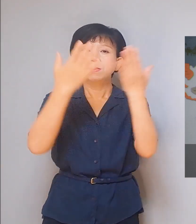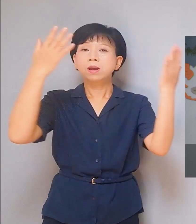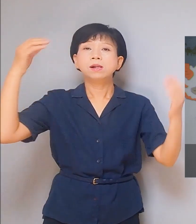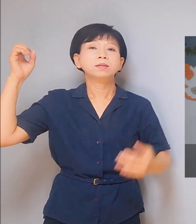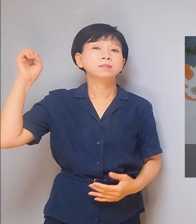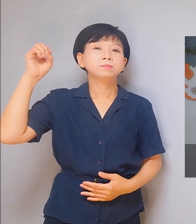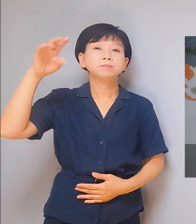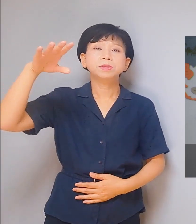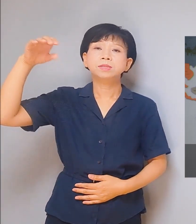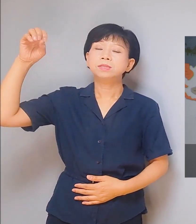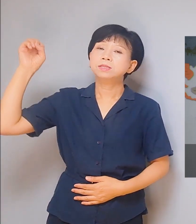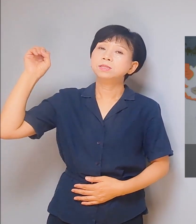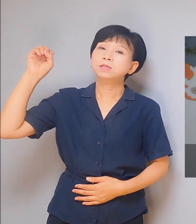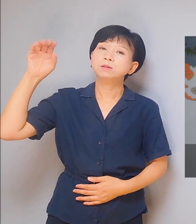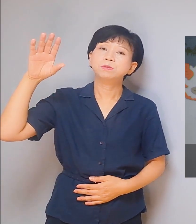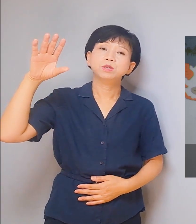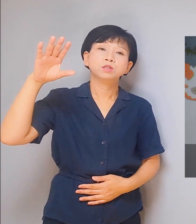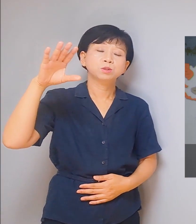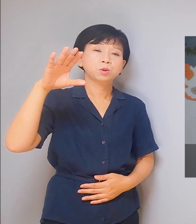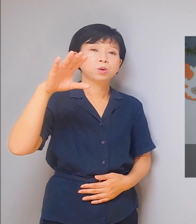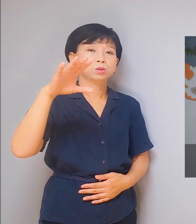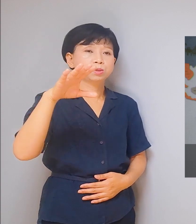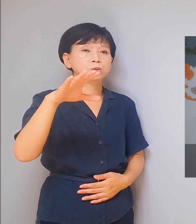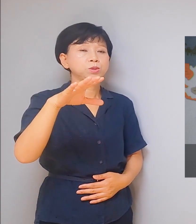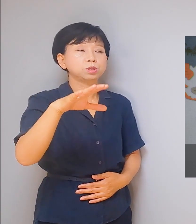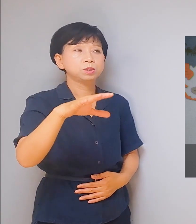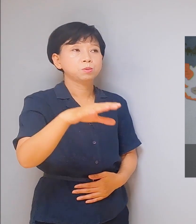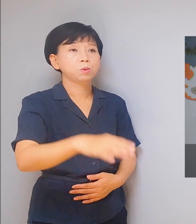어두움에 밝은 빛을